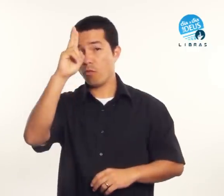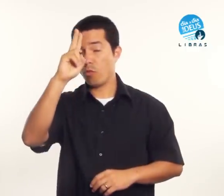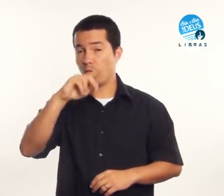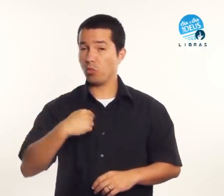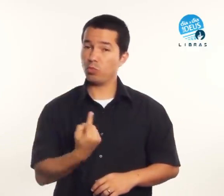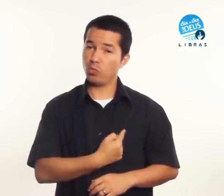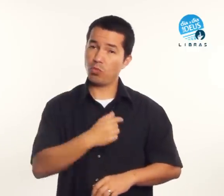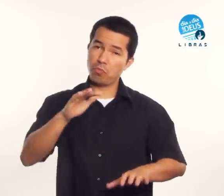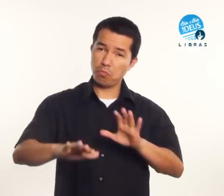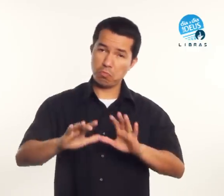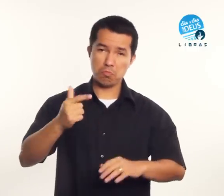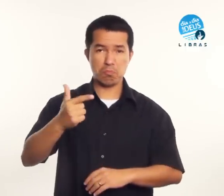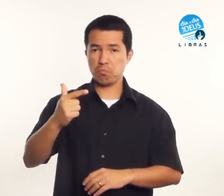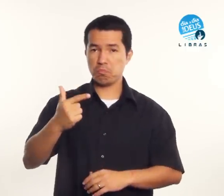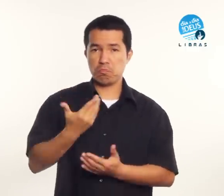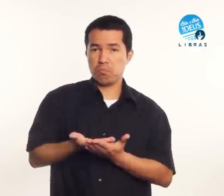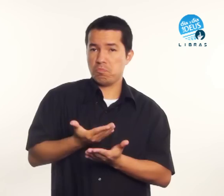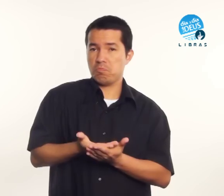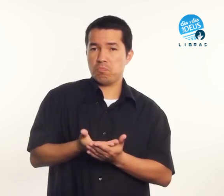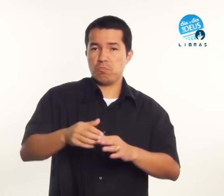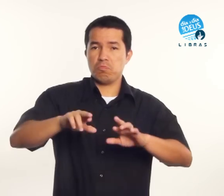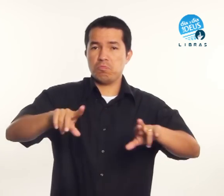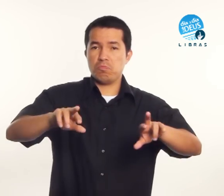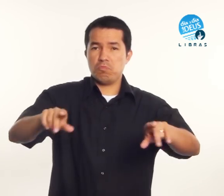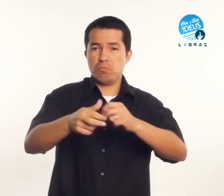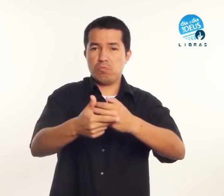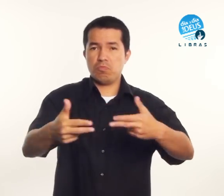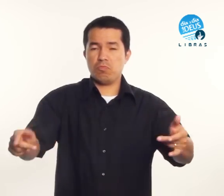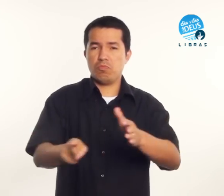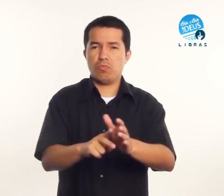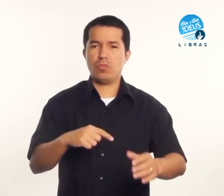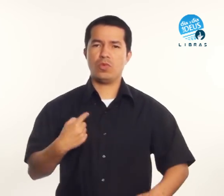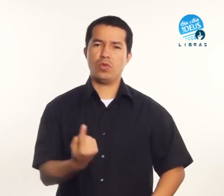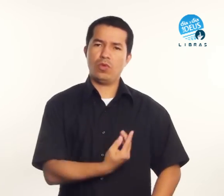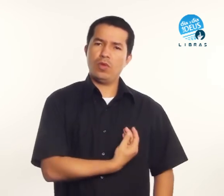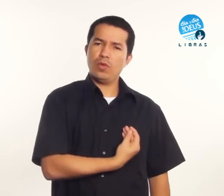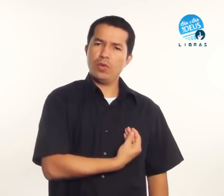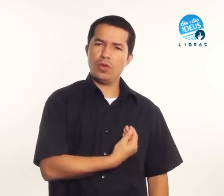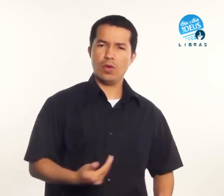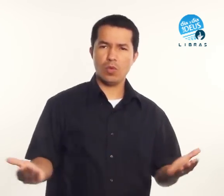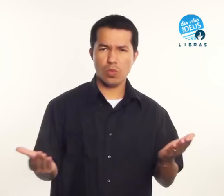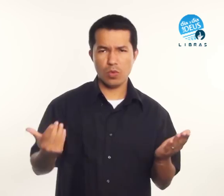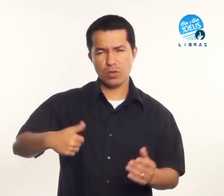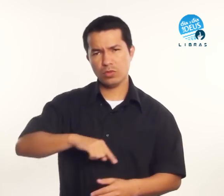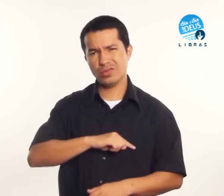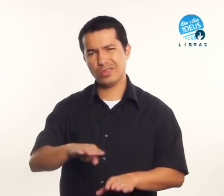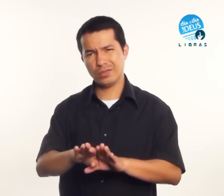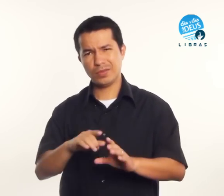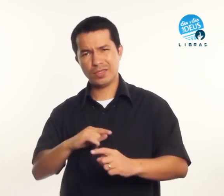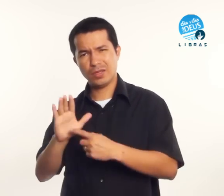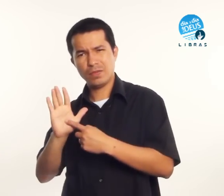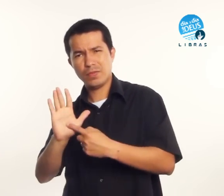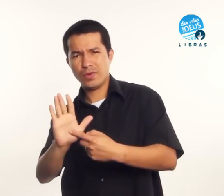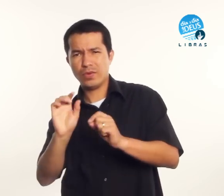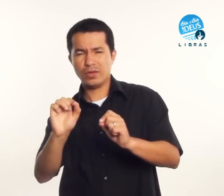sempre é tratado. O que está aqui em destaque é a batalha espiritual que cada um de